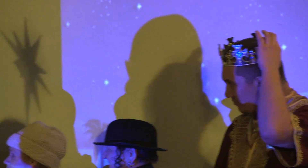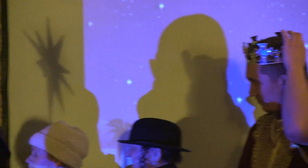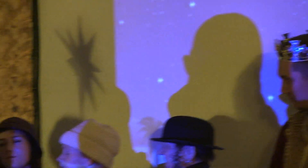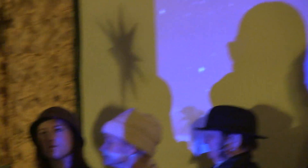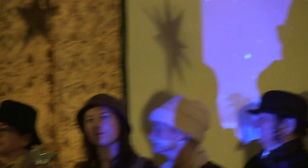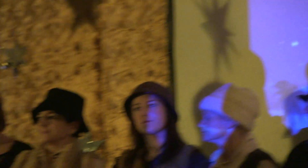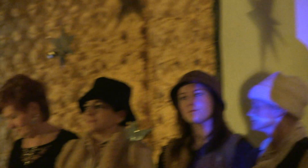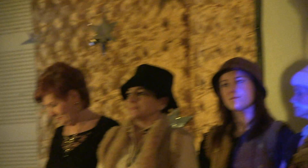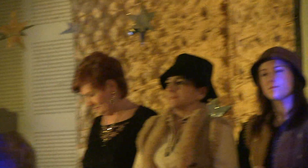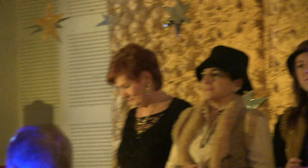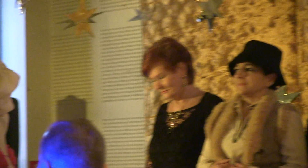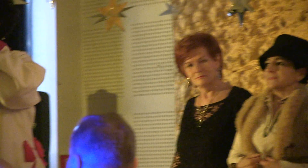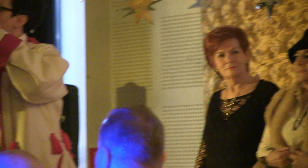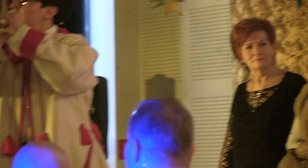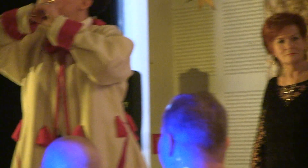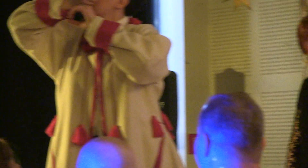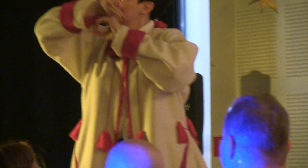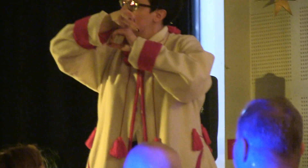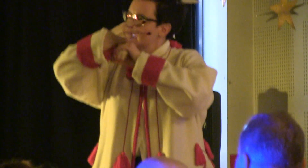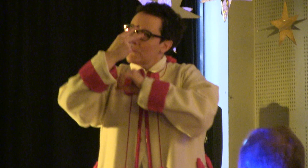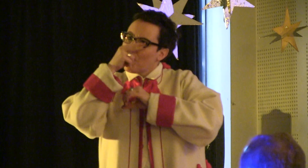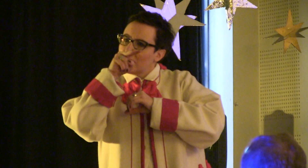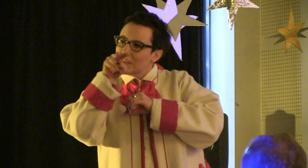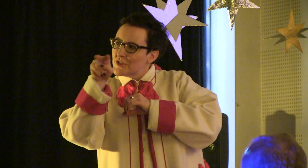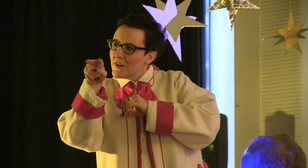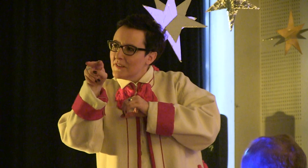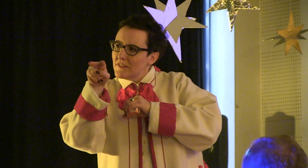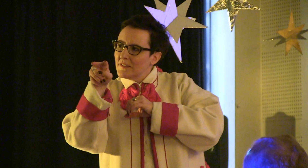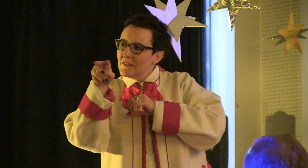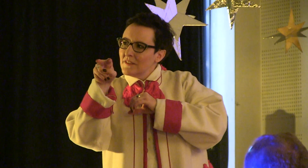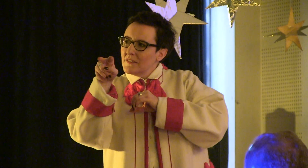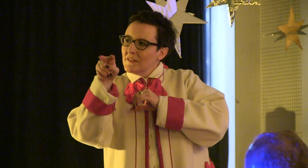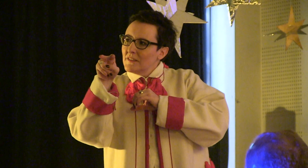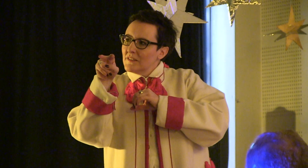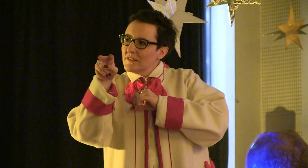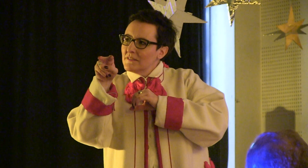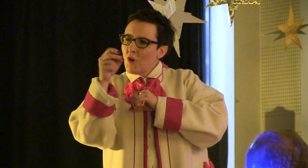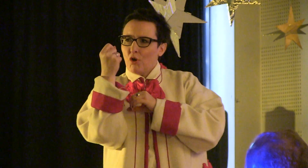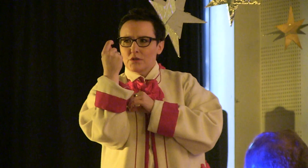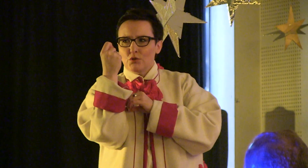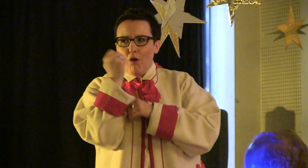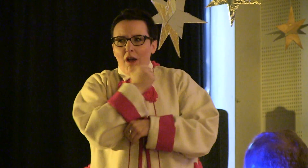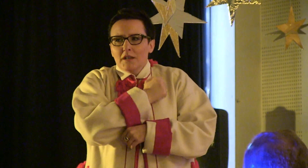pastuszkowie do szopy przyszli, to zobaczyli i się